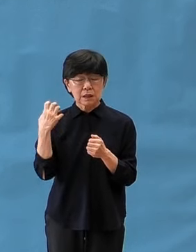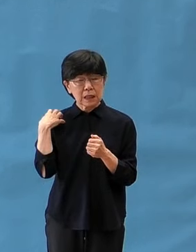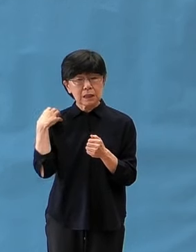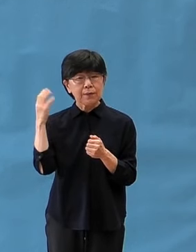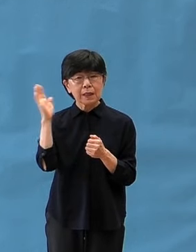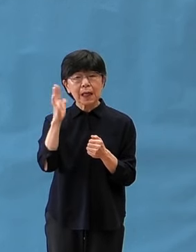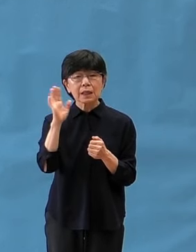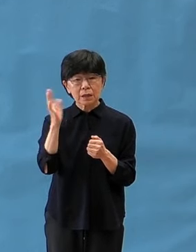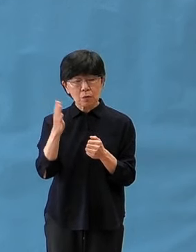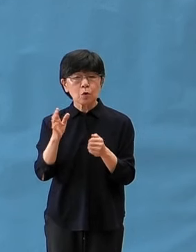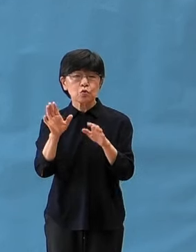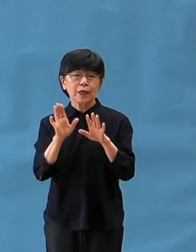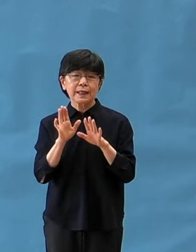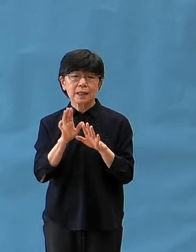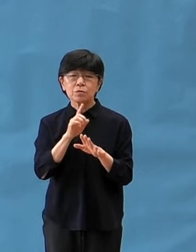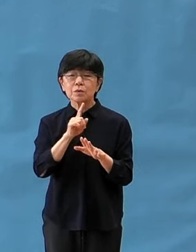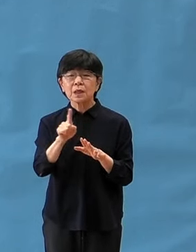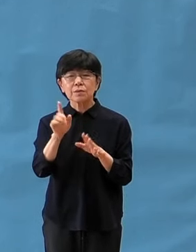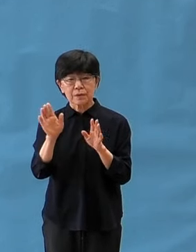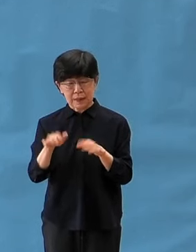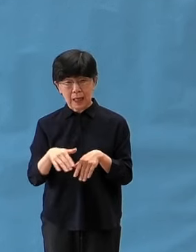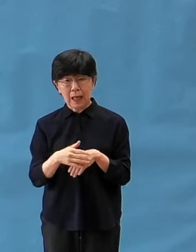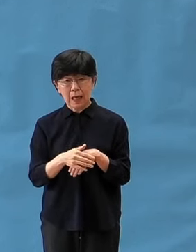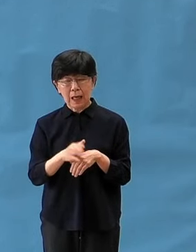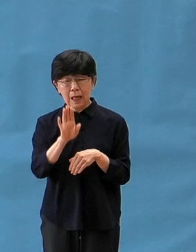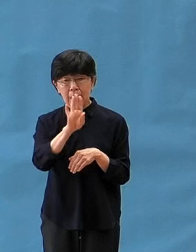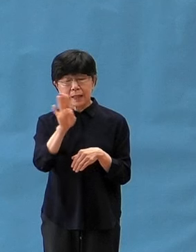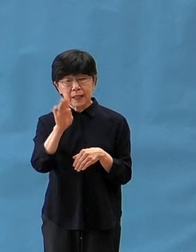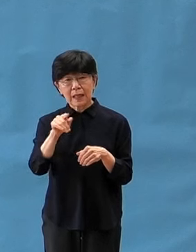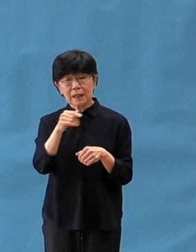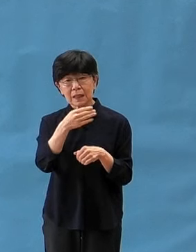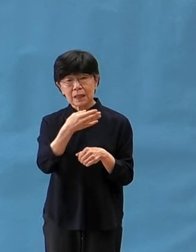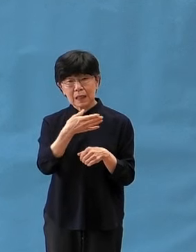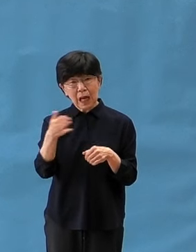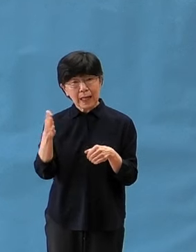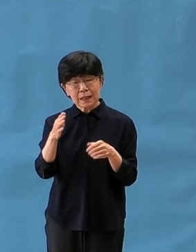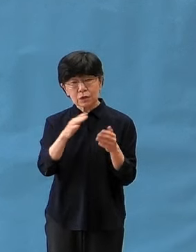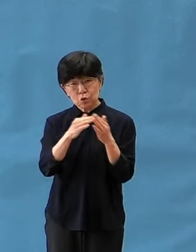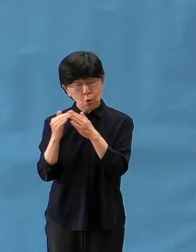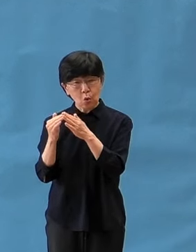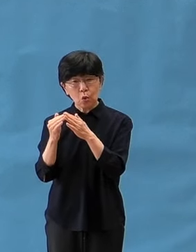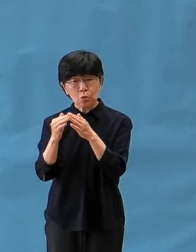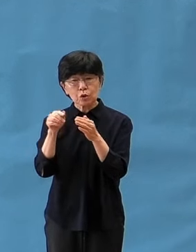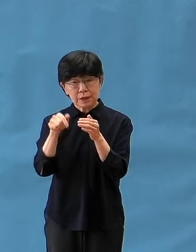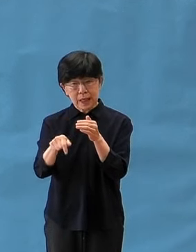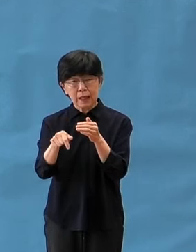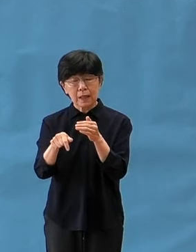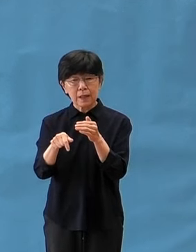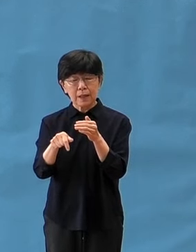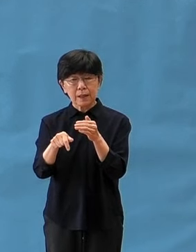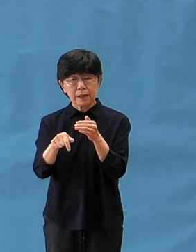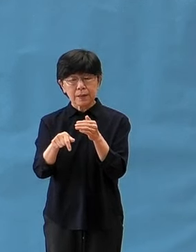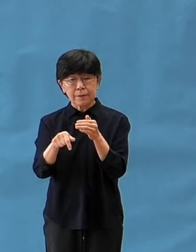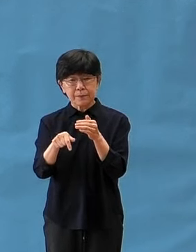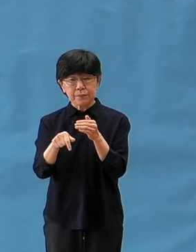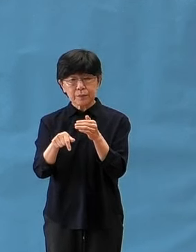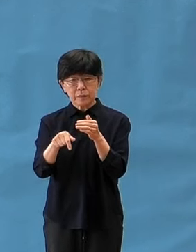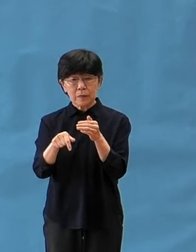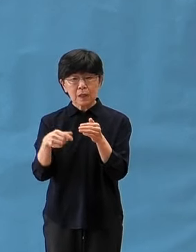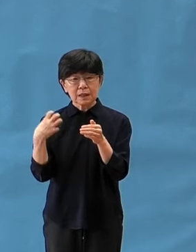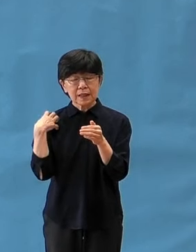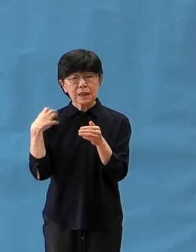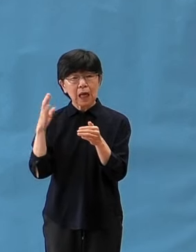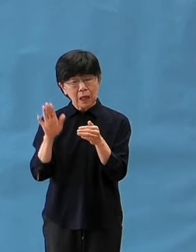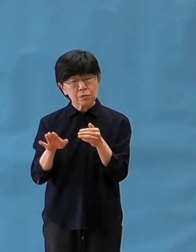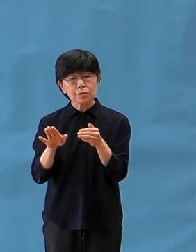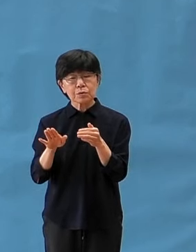ったと思いますので、まあ、玄関町として、まあ、全体としてそういうふうに受け止められているというふうに私は理解はしていない状況です。